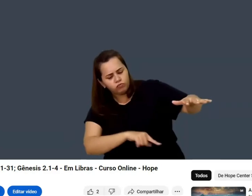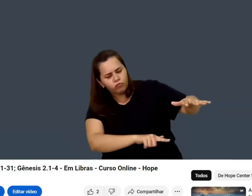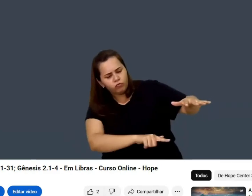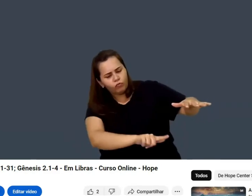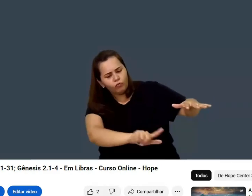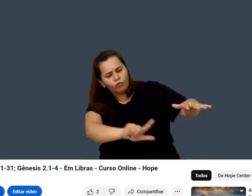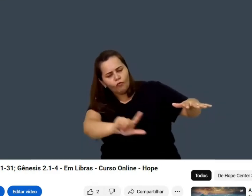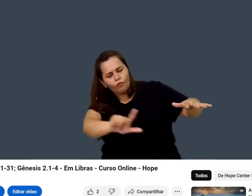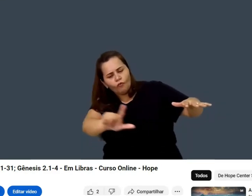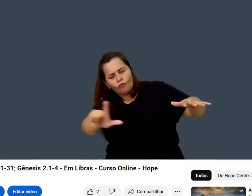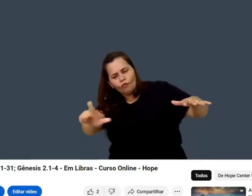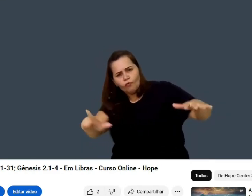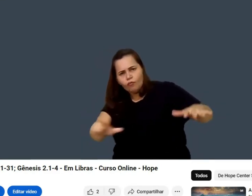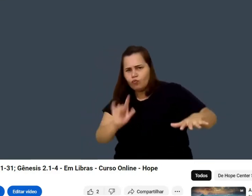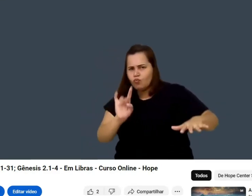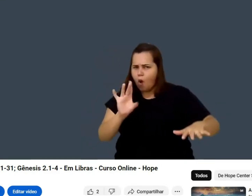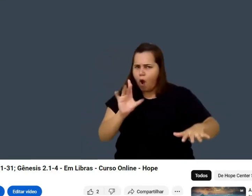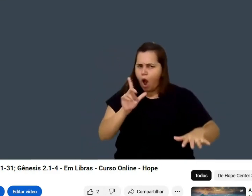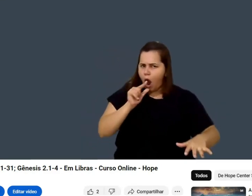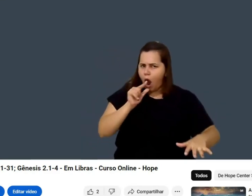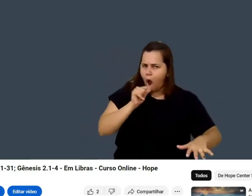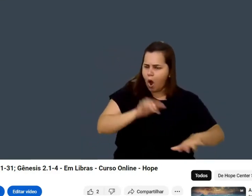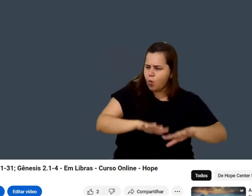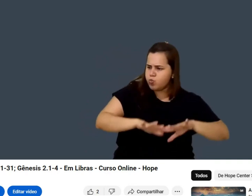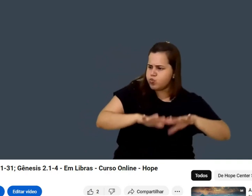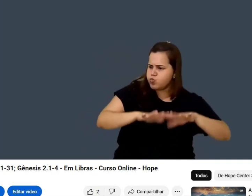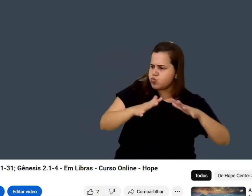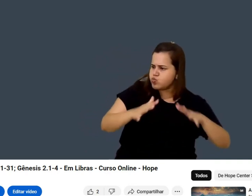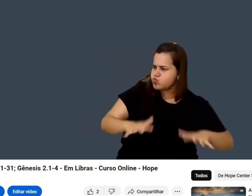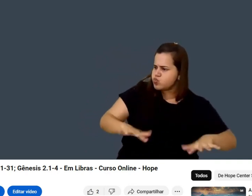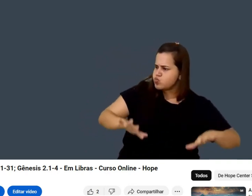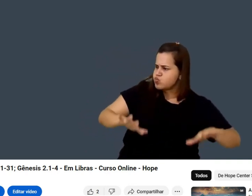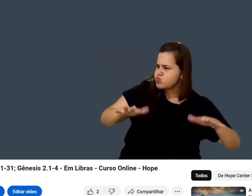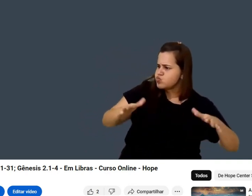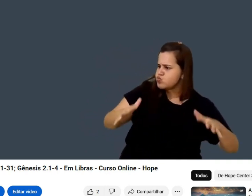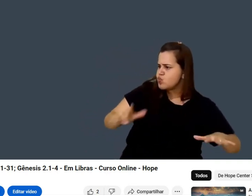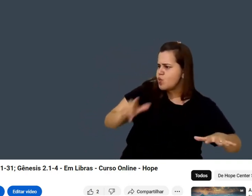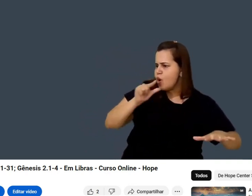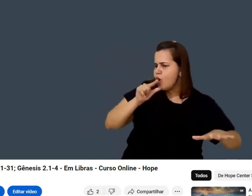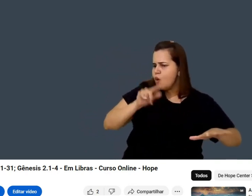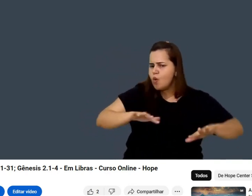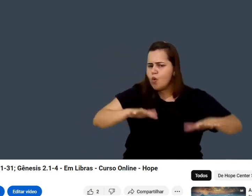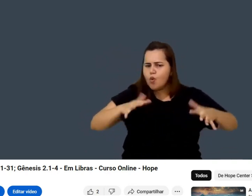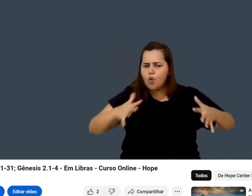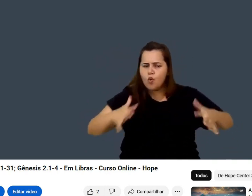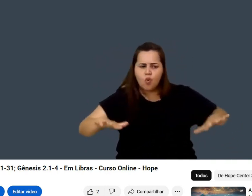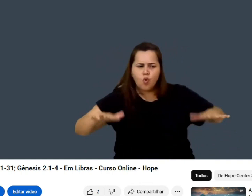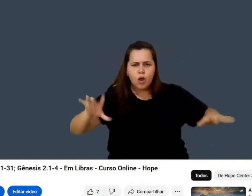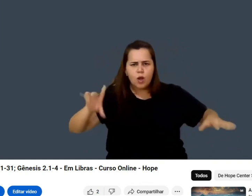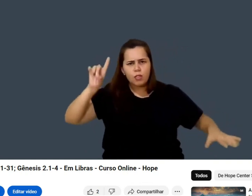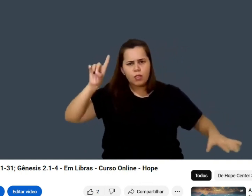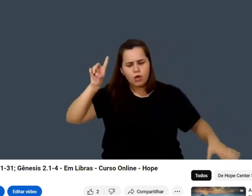Aí ele viu as águas dos mares que não tinha, elas estavam vazias, né? Não haviam animais, não